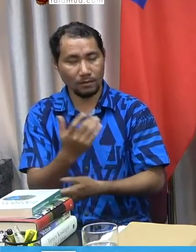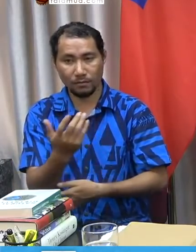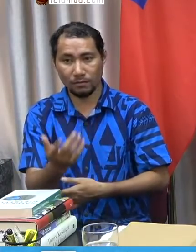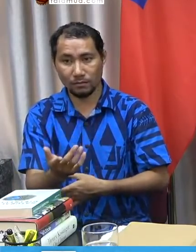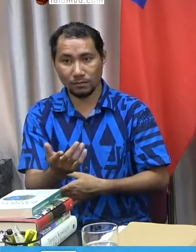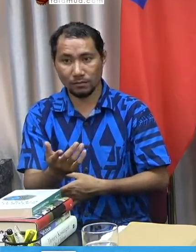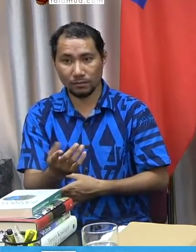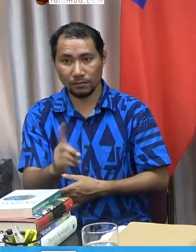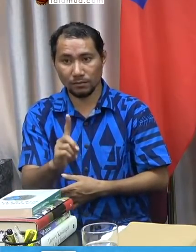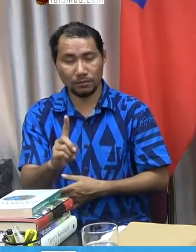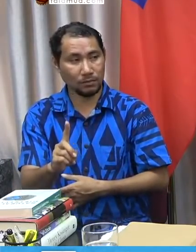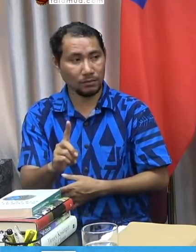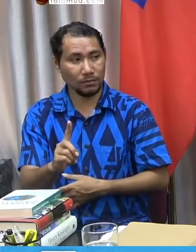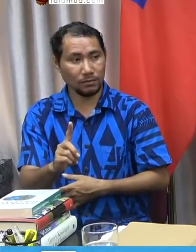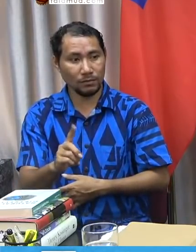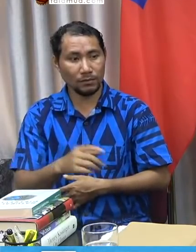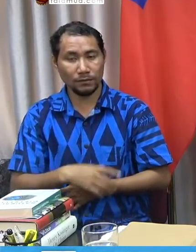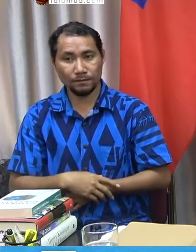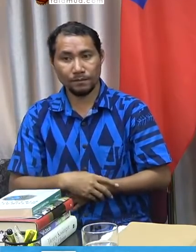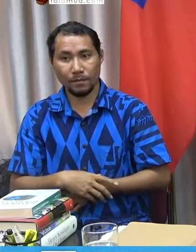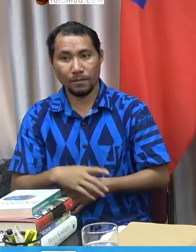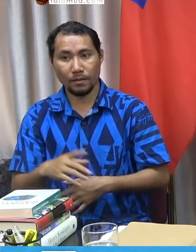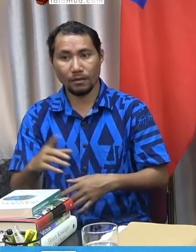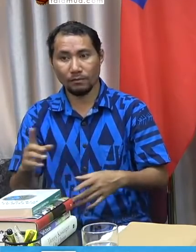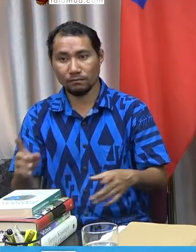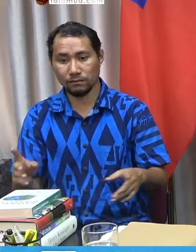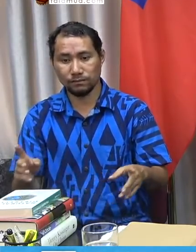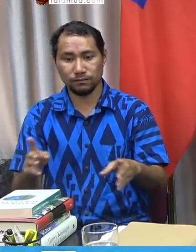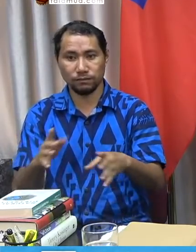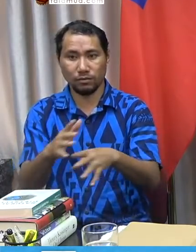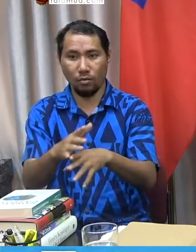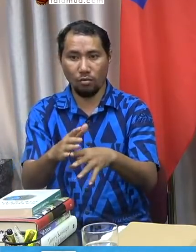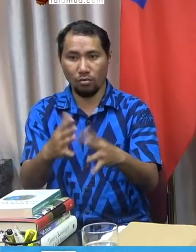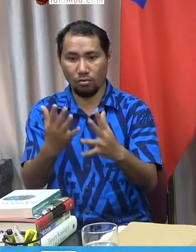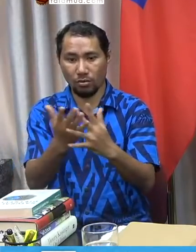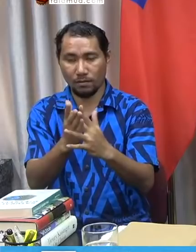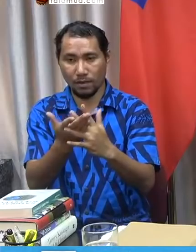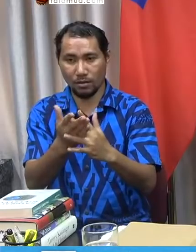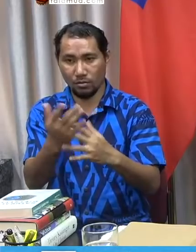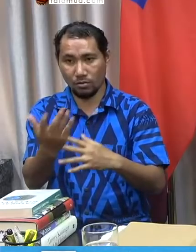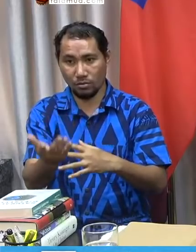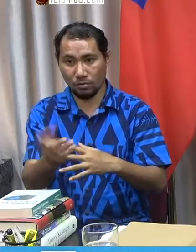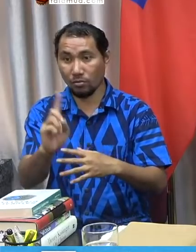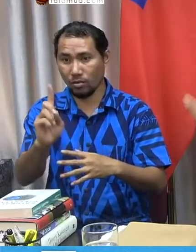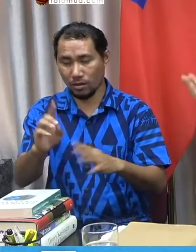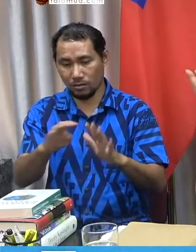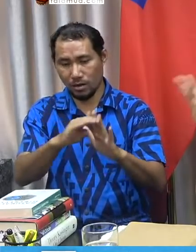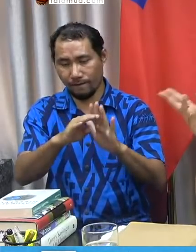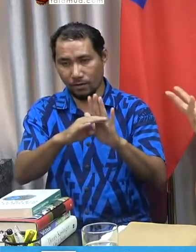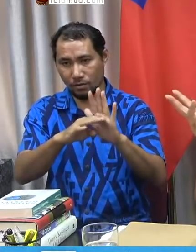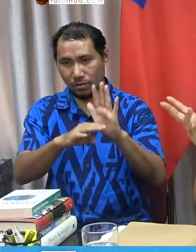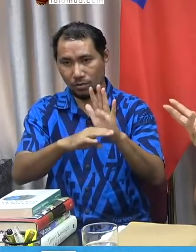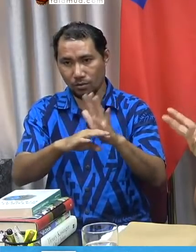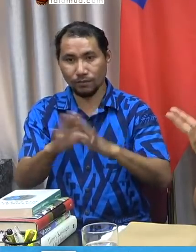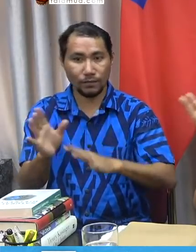lava i le moa le mitau. O le moa lao le mitau, o le tūlafonu. O tangata fo i laitei, o